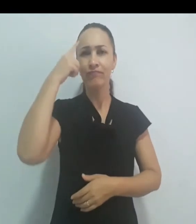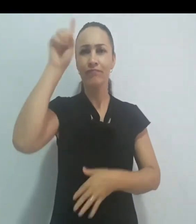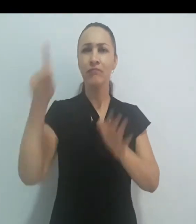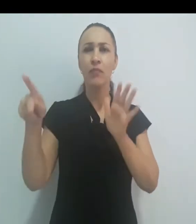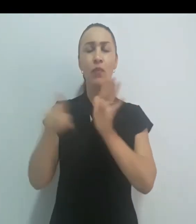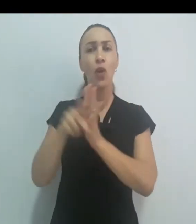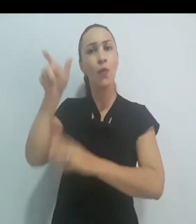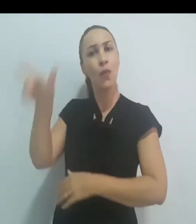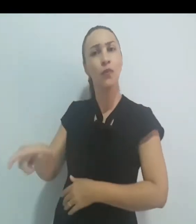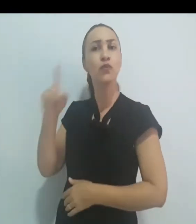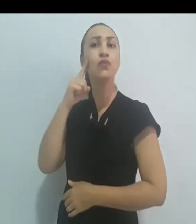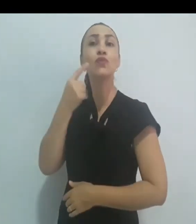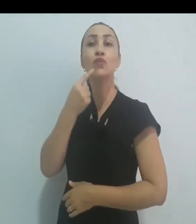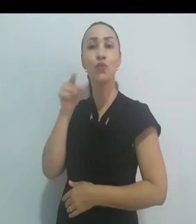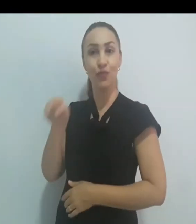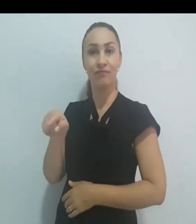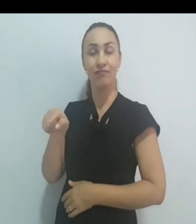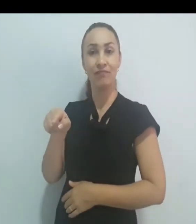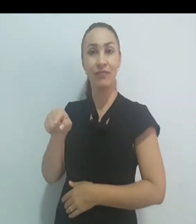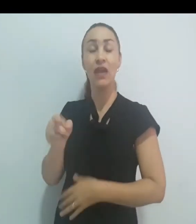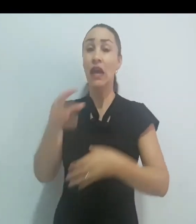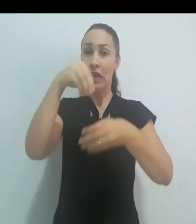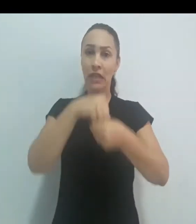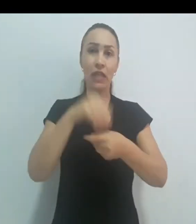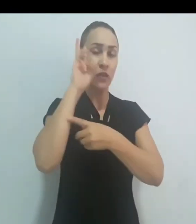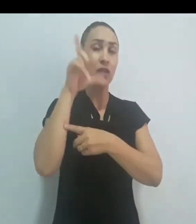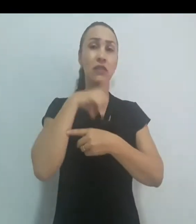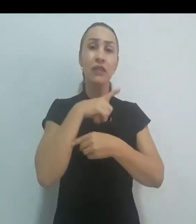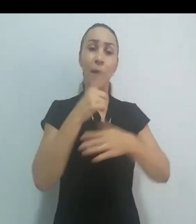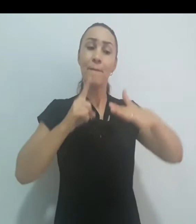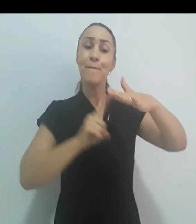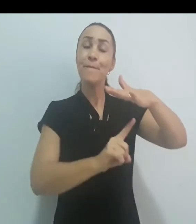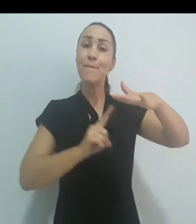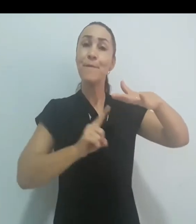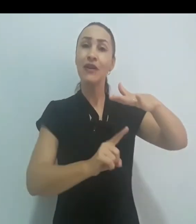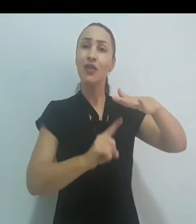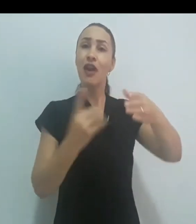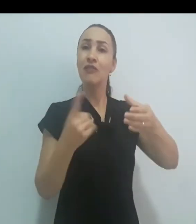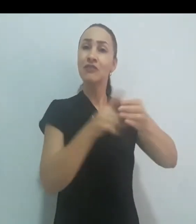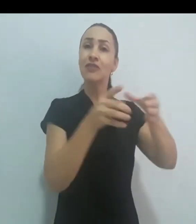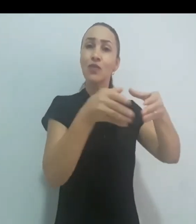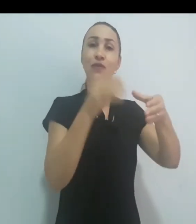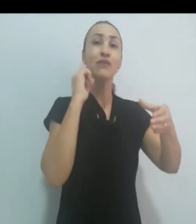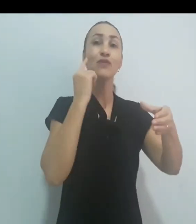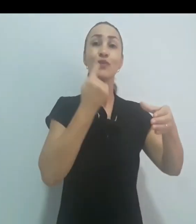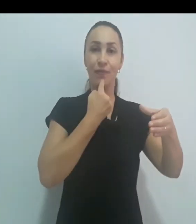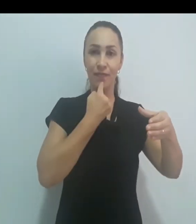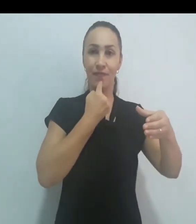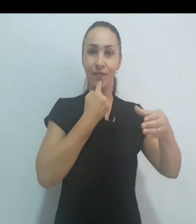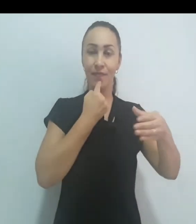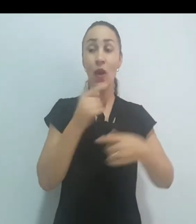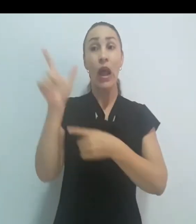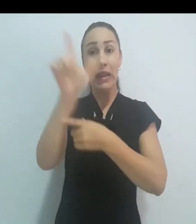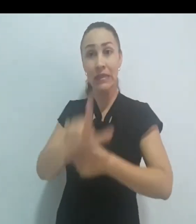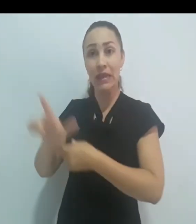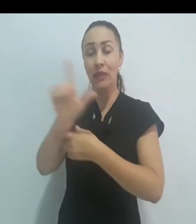surdas e ou nos quais apresentem personagens inseridos na comunidade surda, né? Então, a literatura